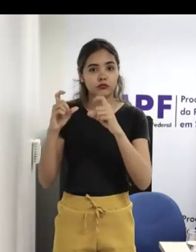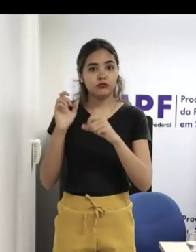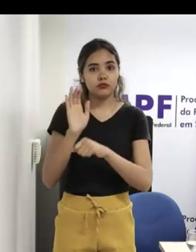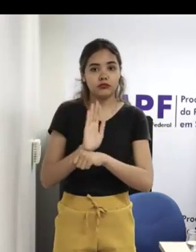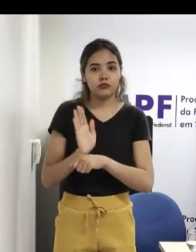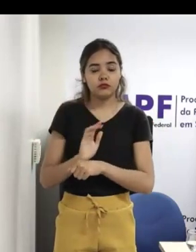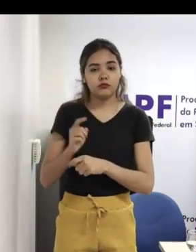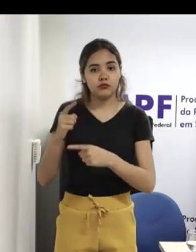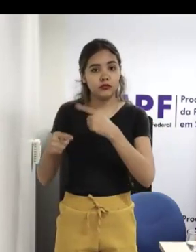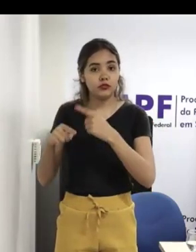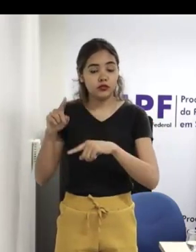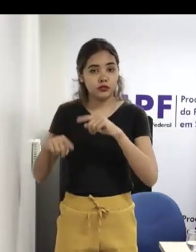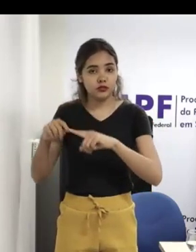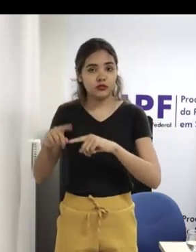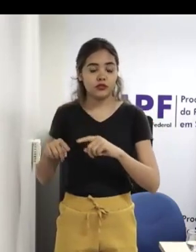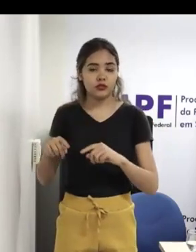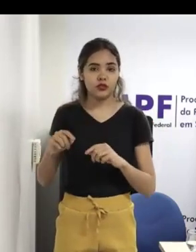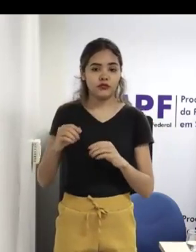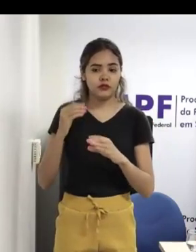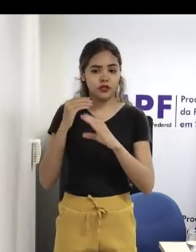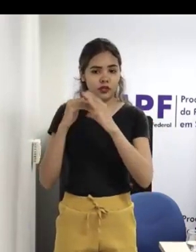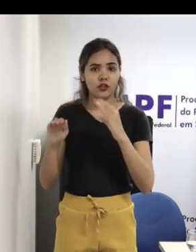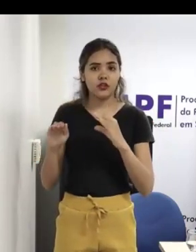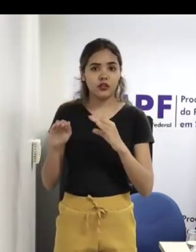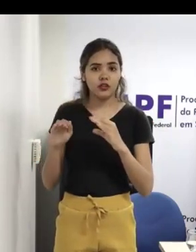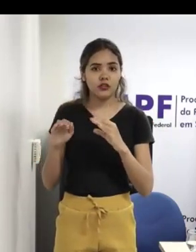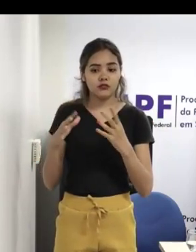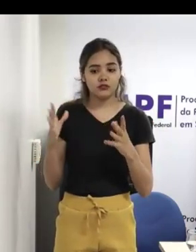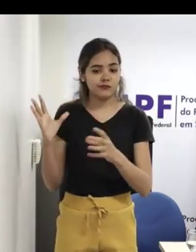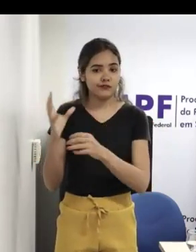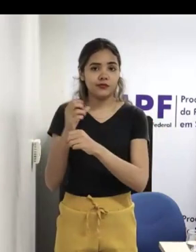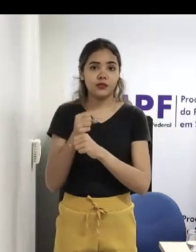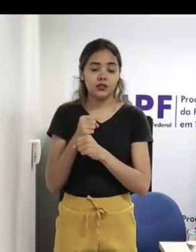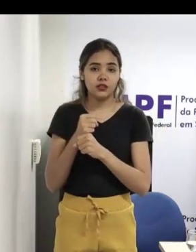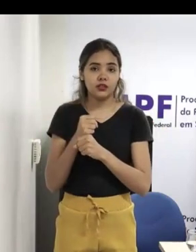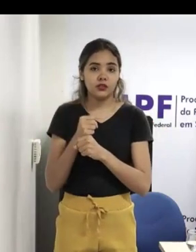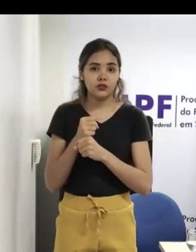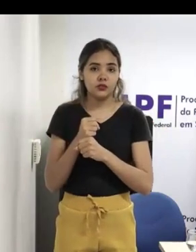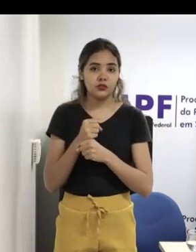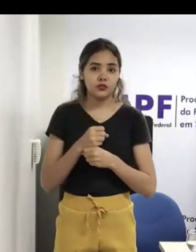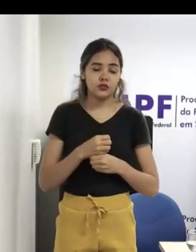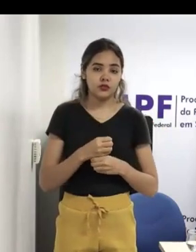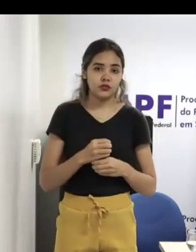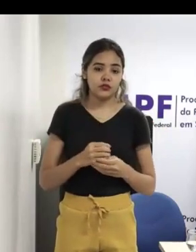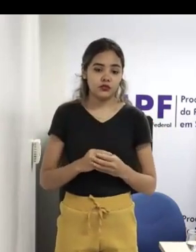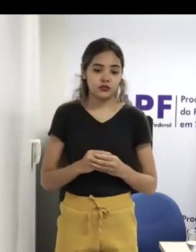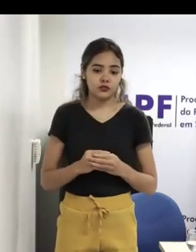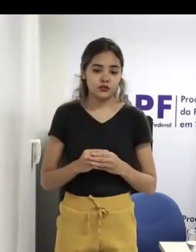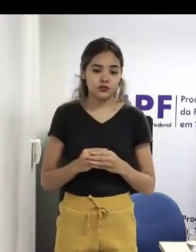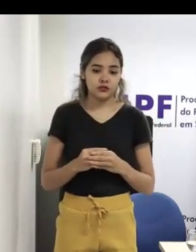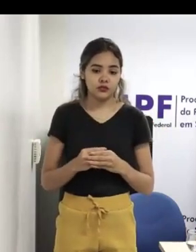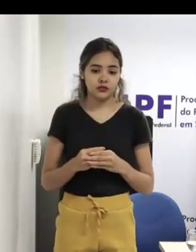internet para que eles removam os resultados do motor e a gente também precisa registrar a